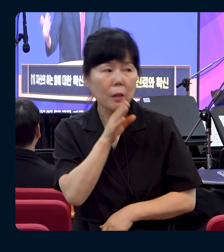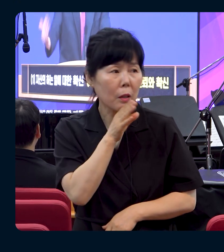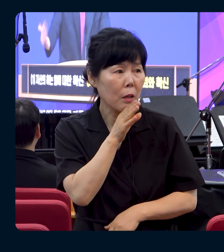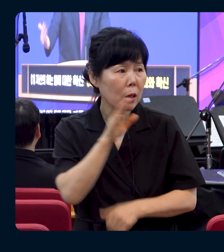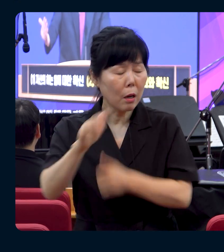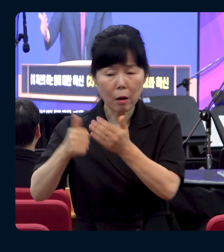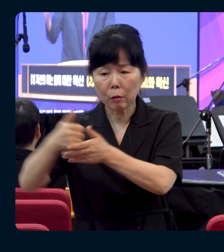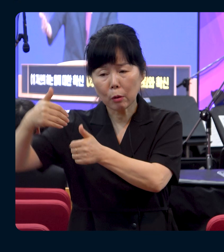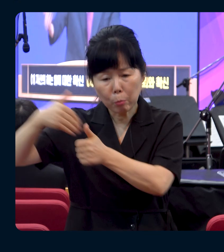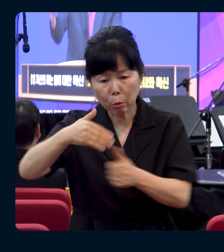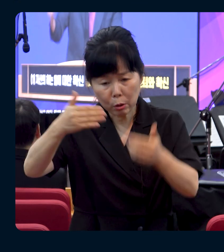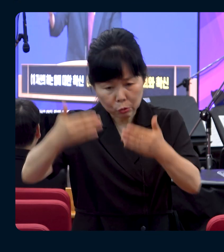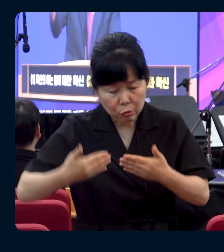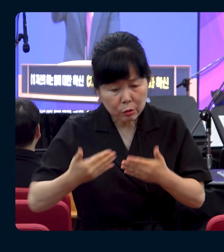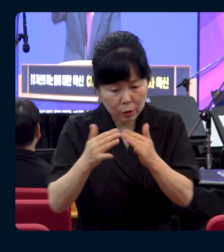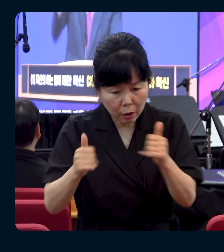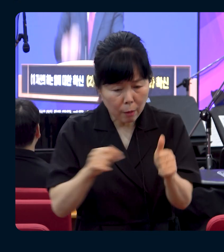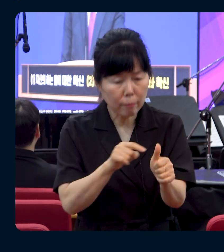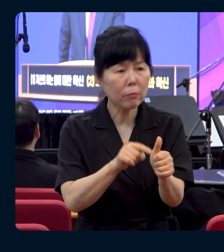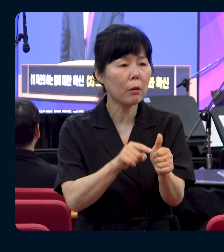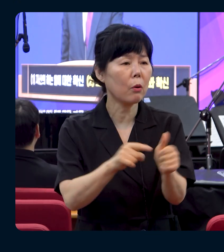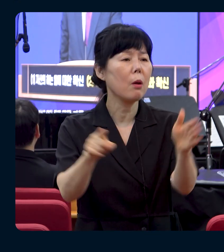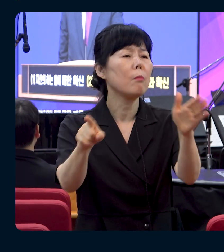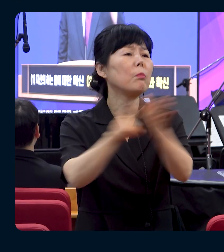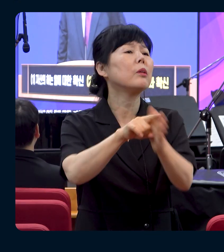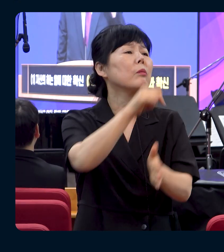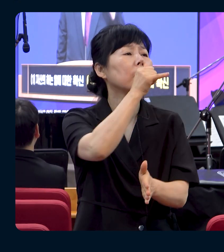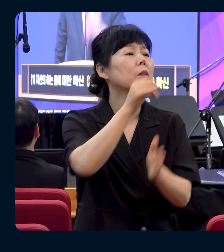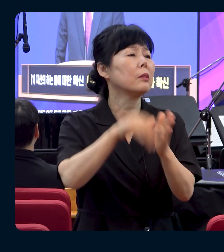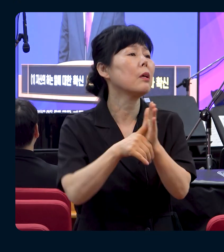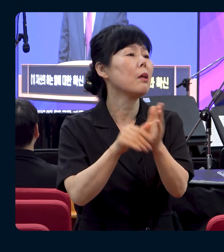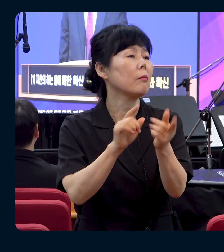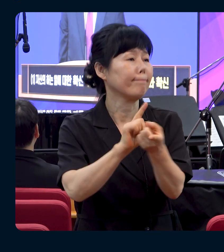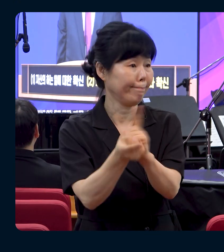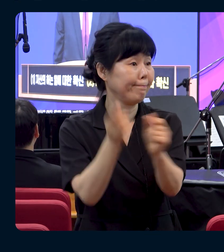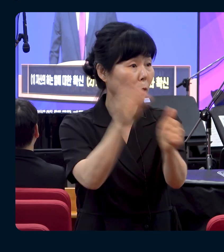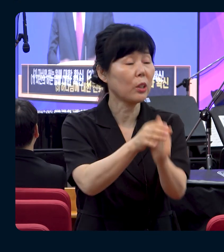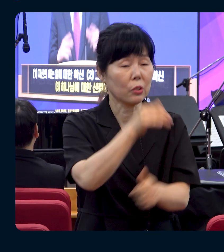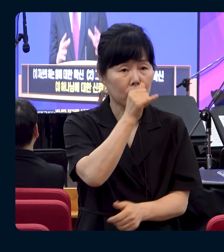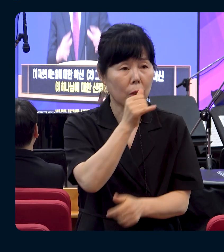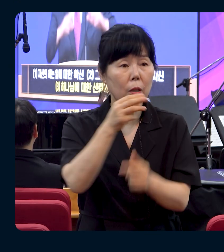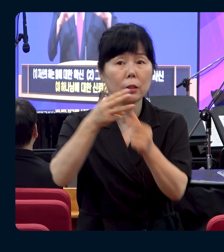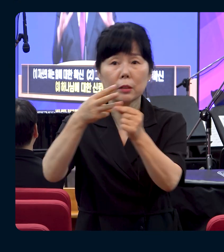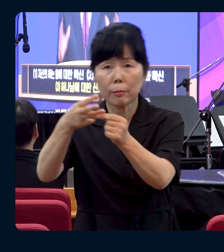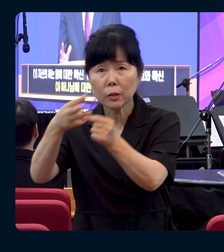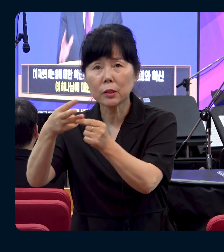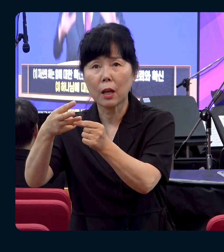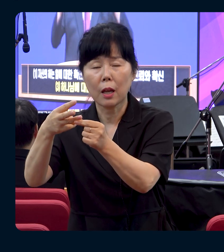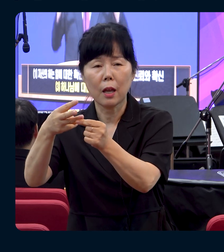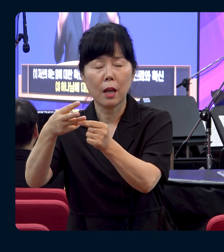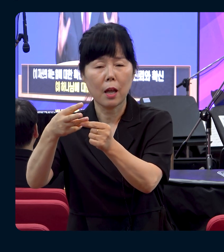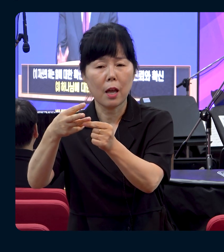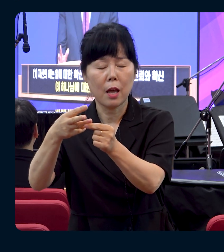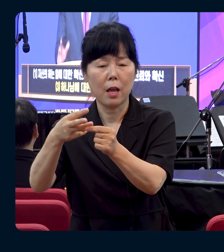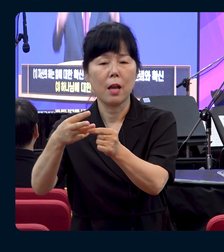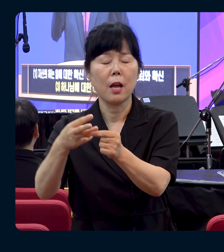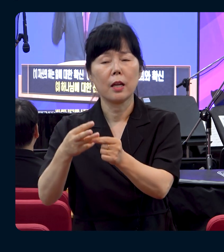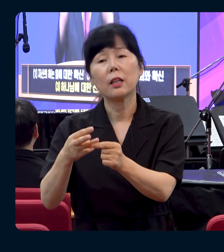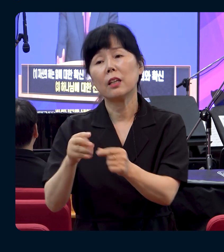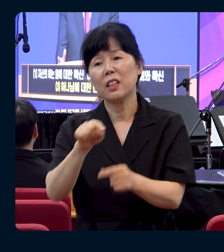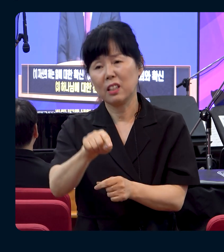하나님이 내게 주신 사람이에요. 하나님이 내게 보내신 사람이에요. 그리고 세 번째는 이 모든 일을 궁극적으로 이루시는